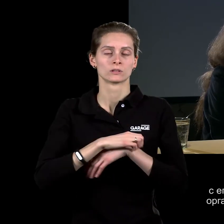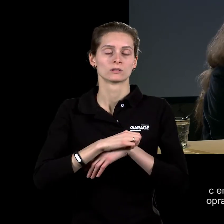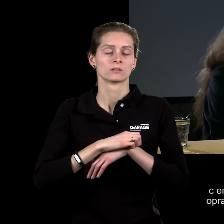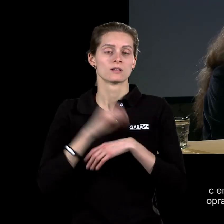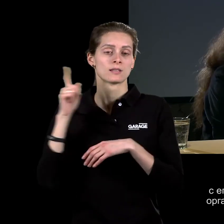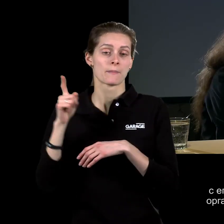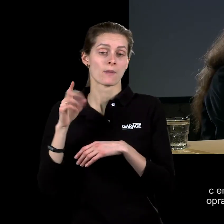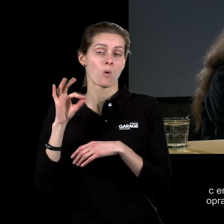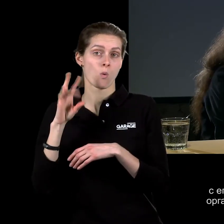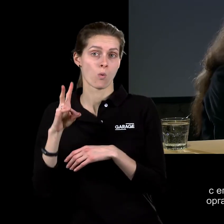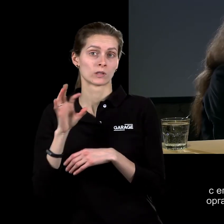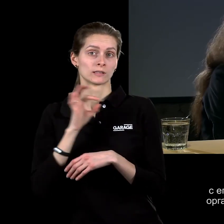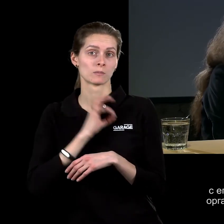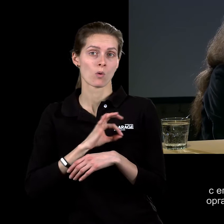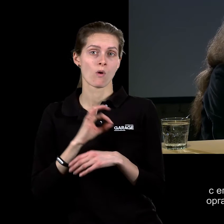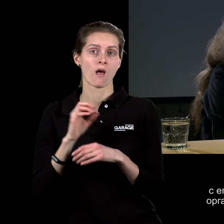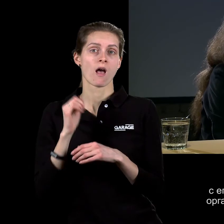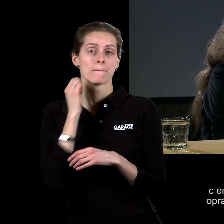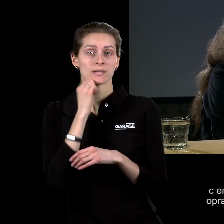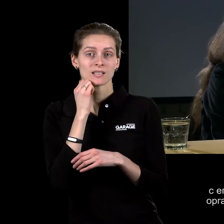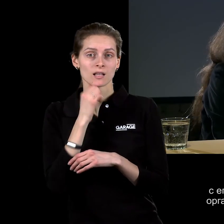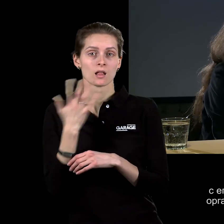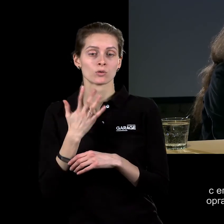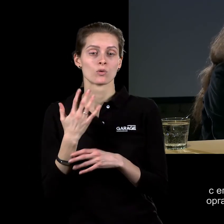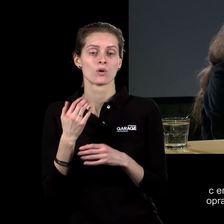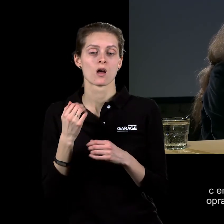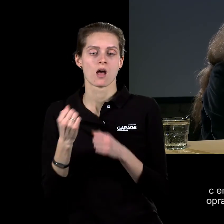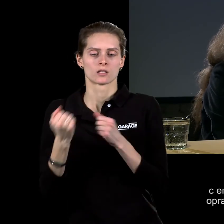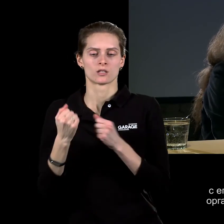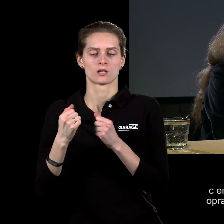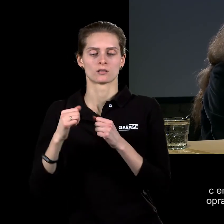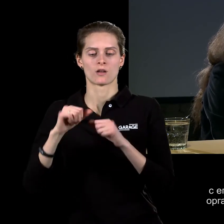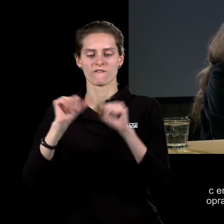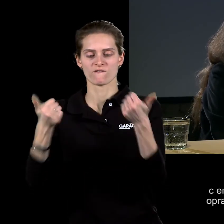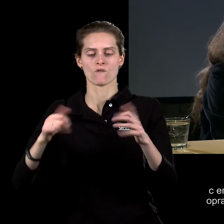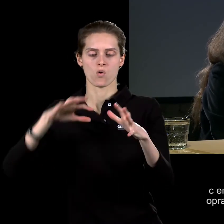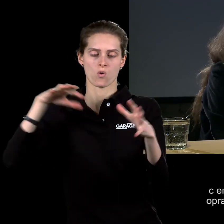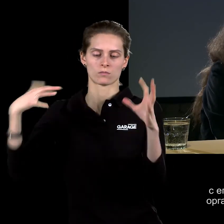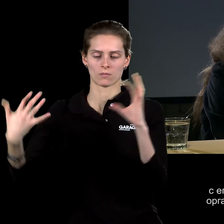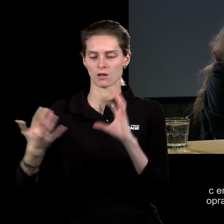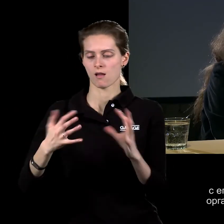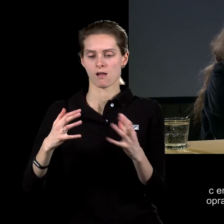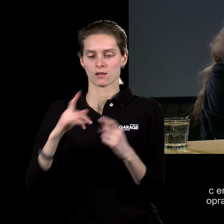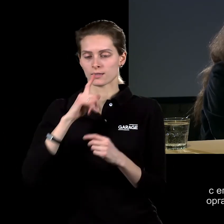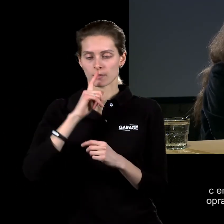форму органическим материалом, да, таким как вот этот самый пресловутый